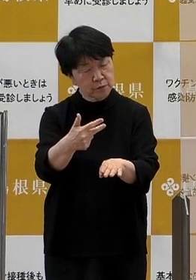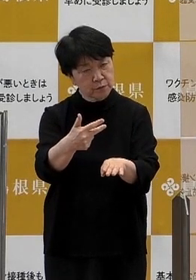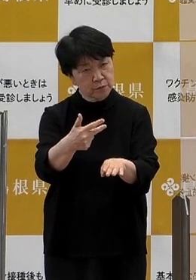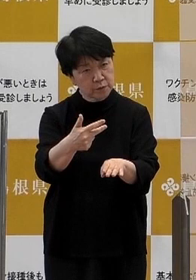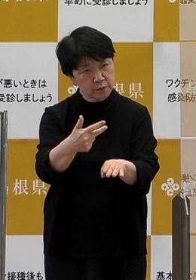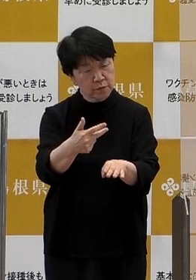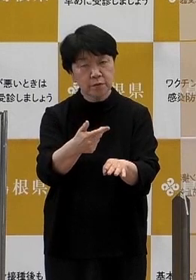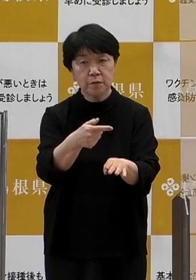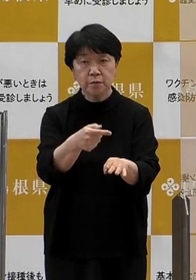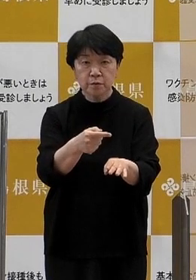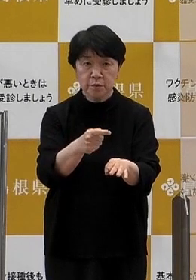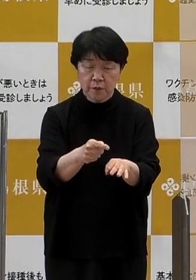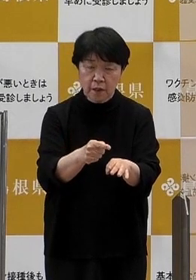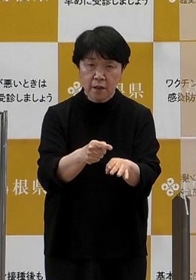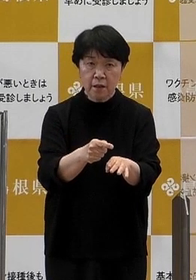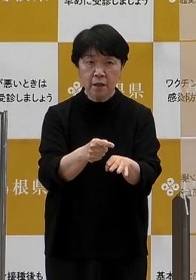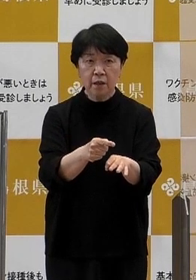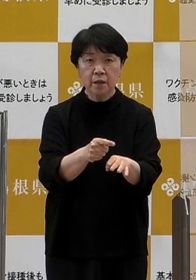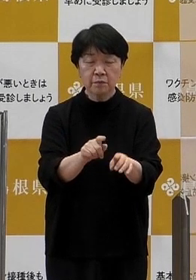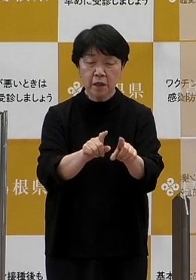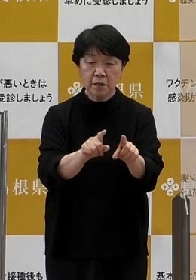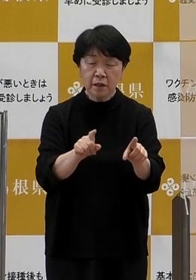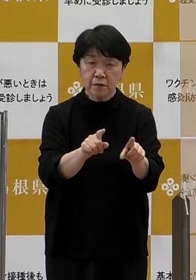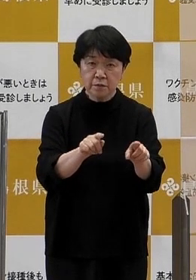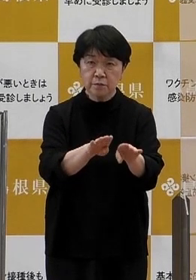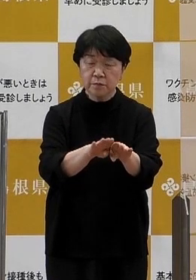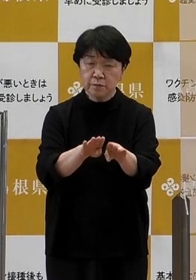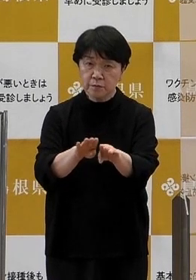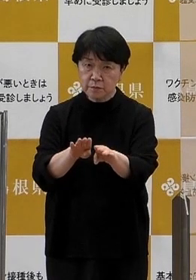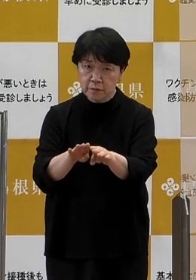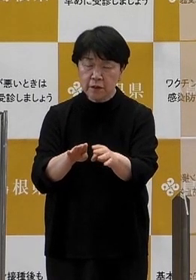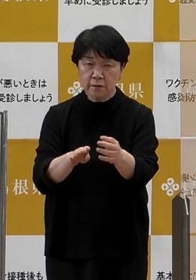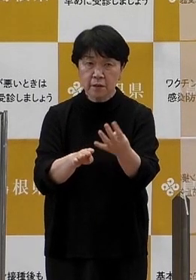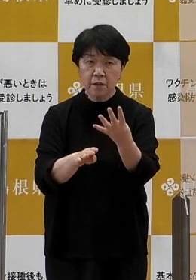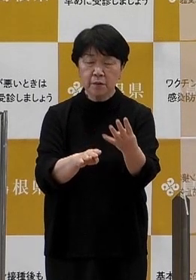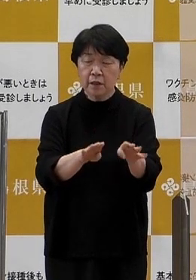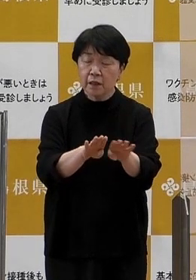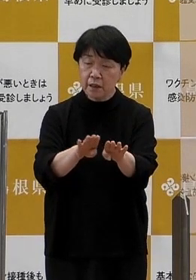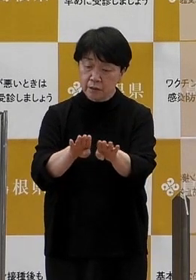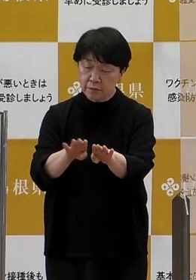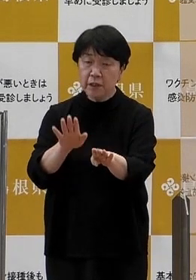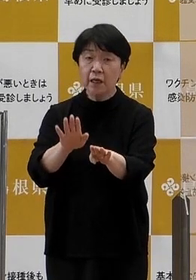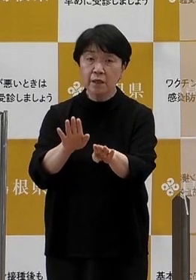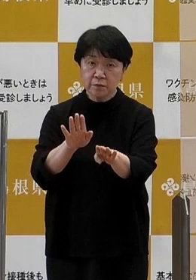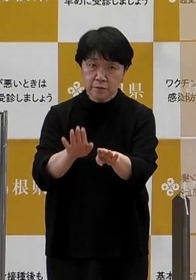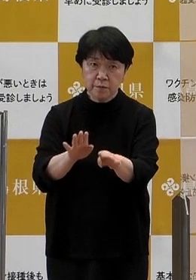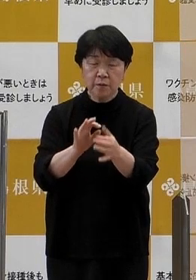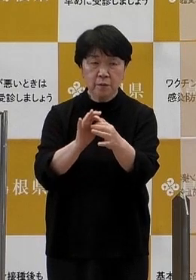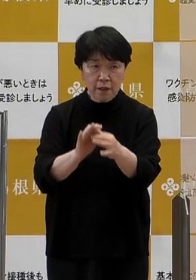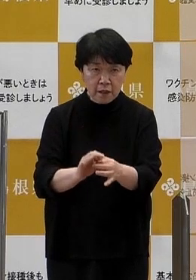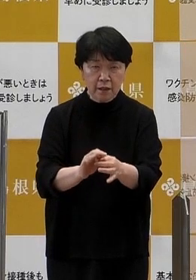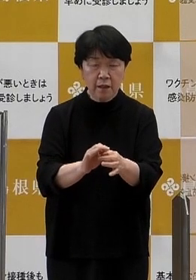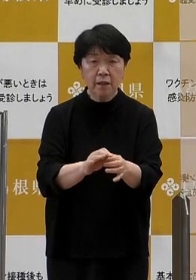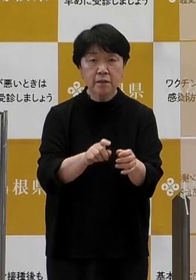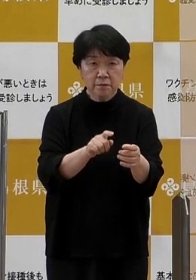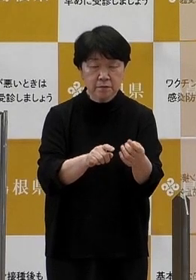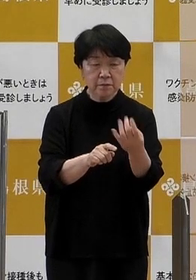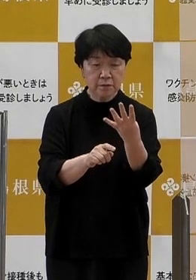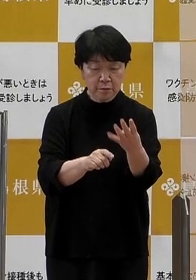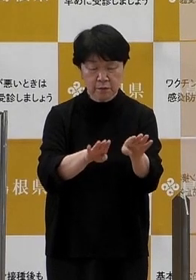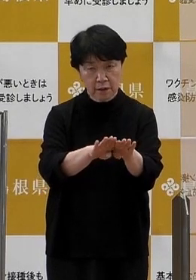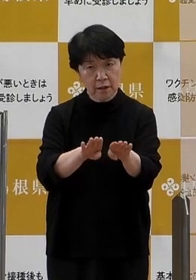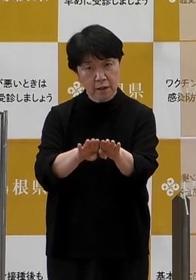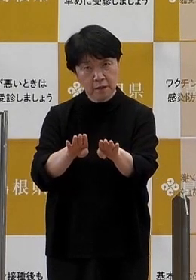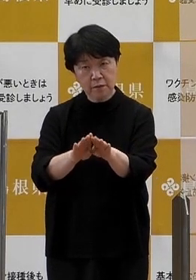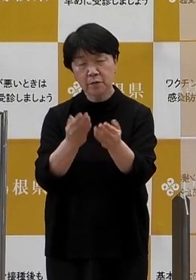これはウィークデーが休みがありますので、4日間ありますので、その4日間の休校